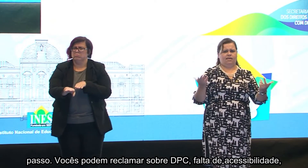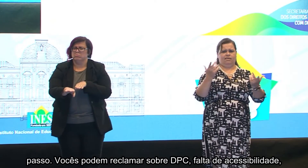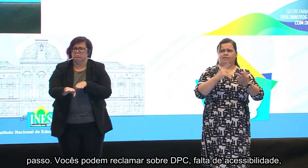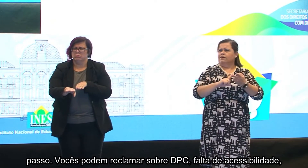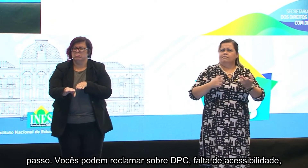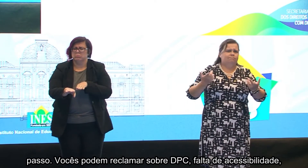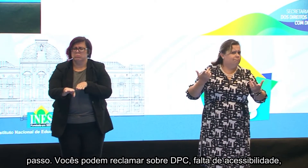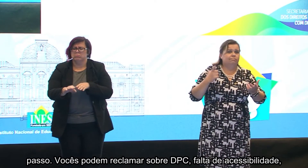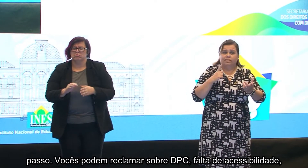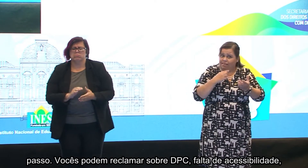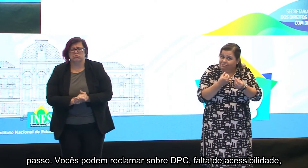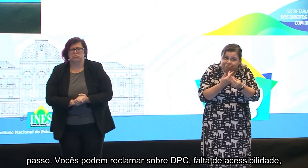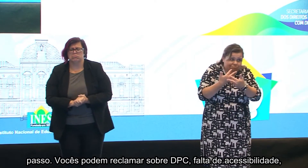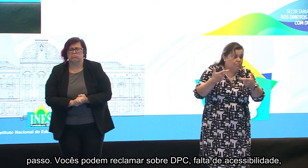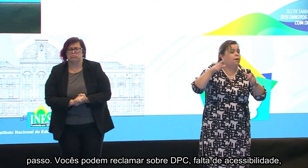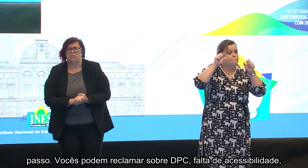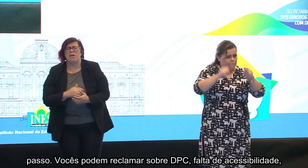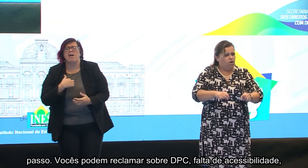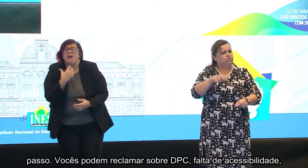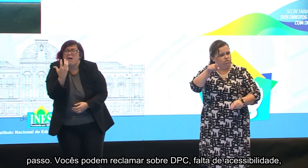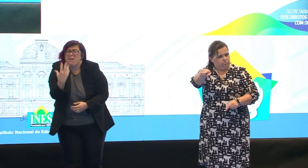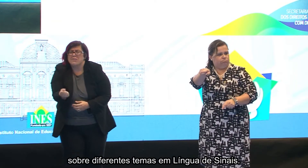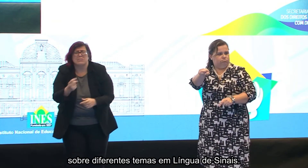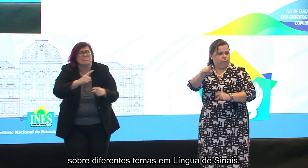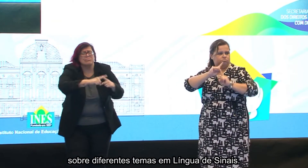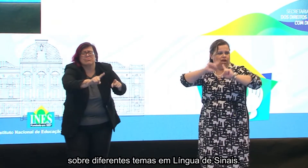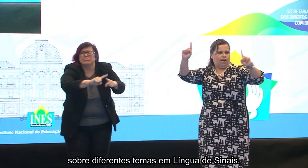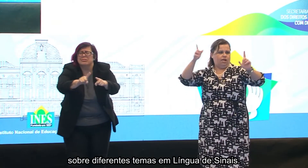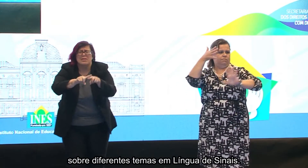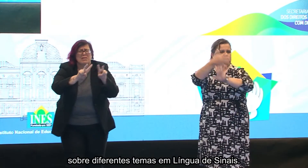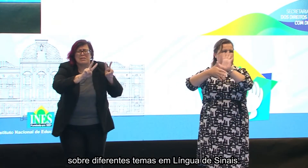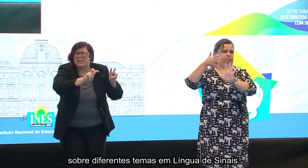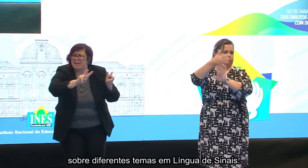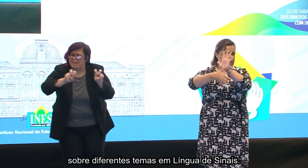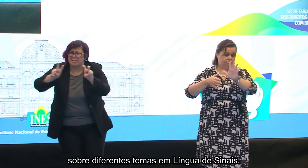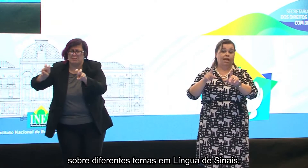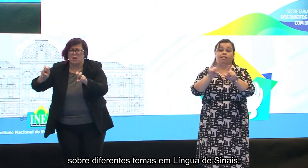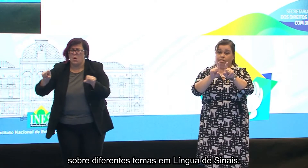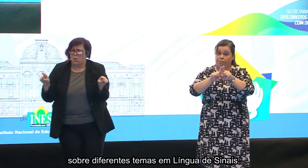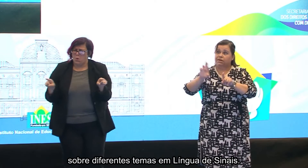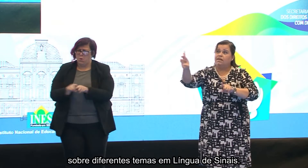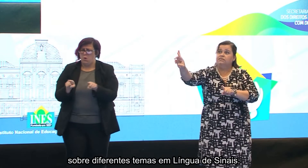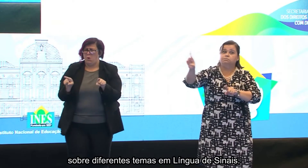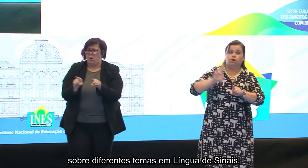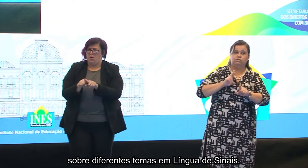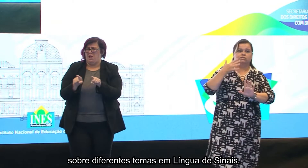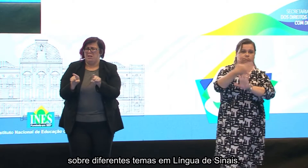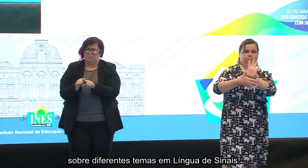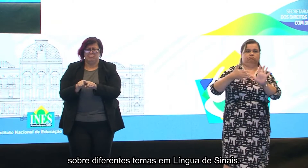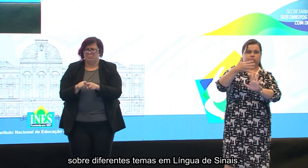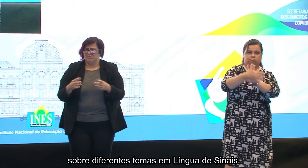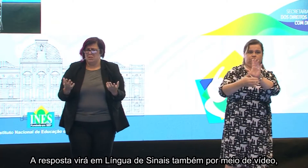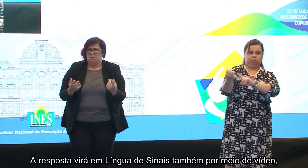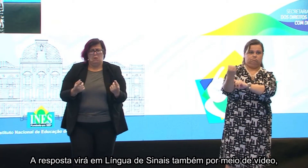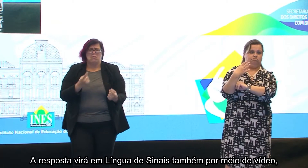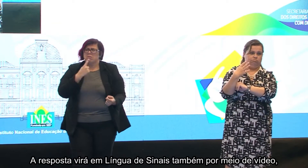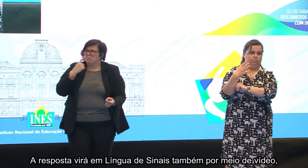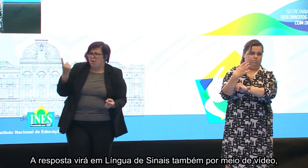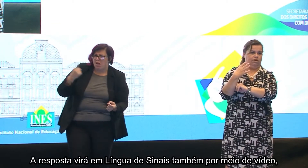podem reclamar sobre BPC, sobre falta de acessibilidade, sobre diferentes temas em língua de sinais. E a resposta virá em